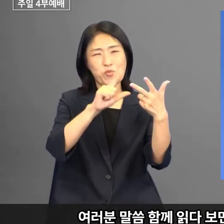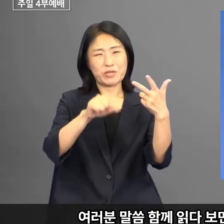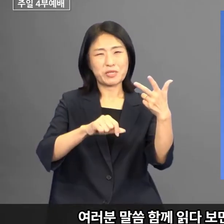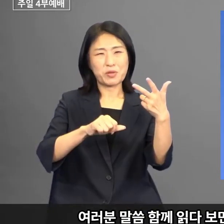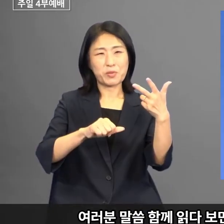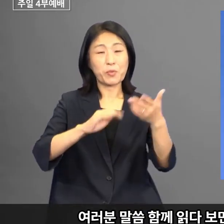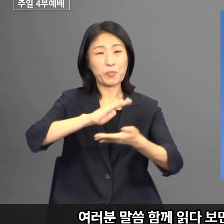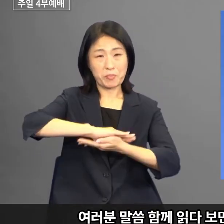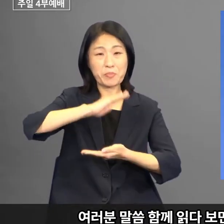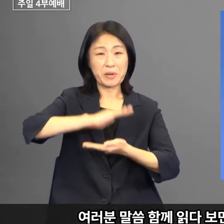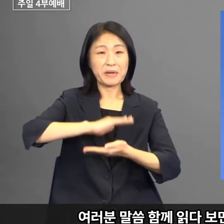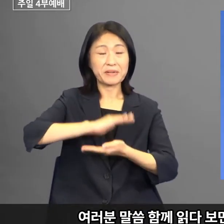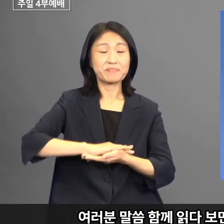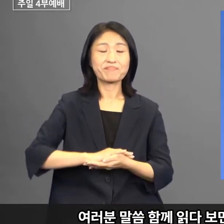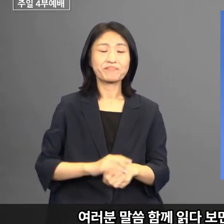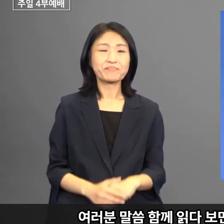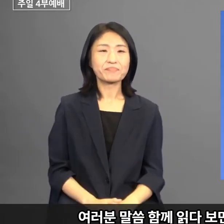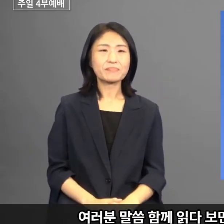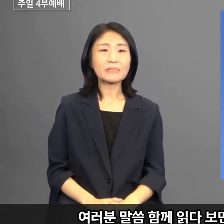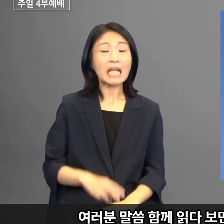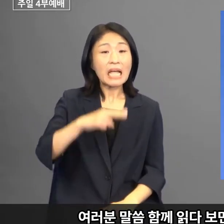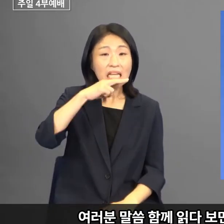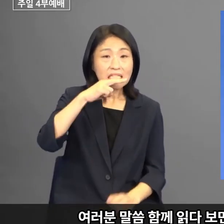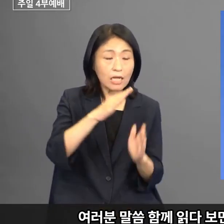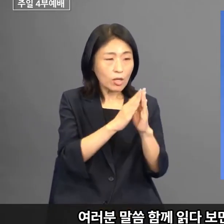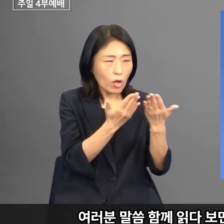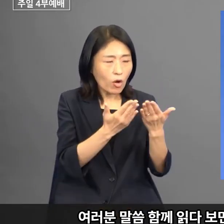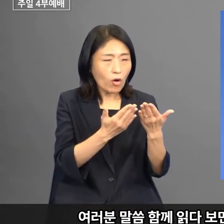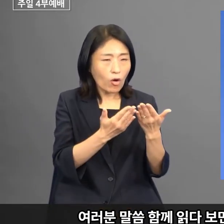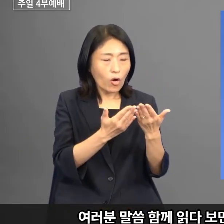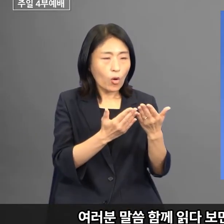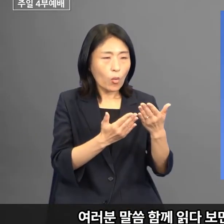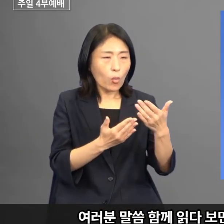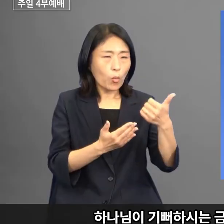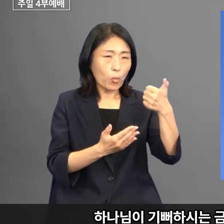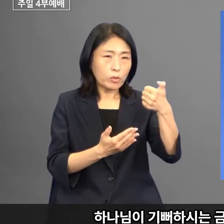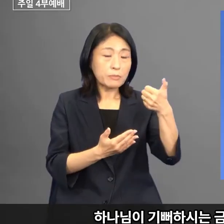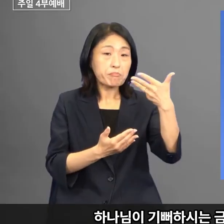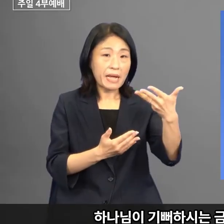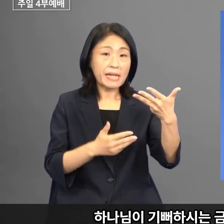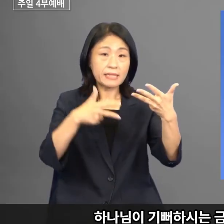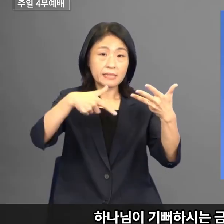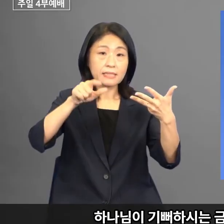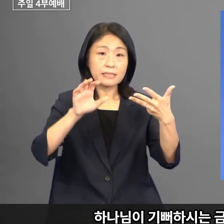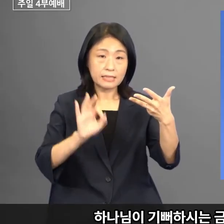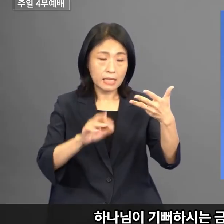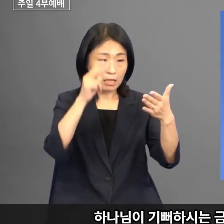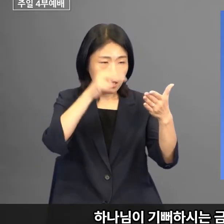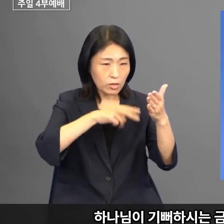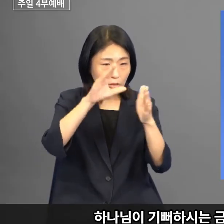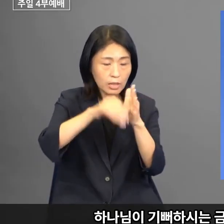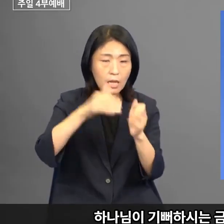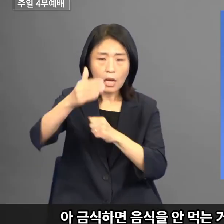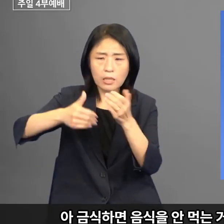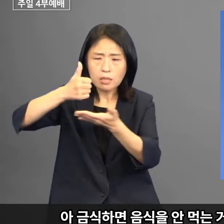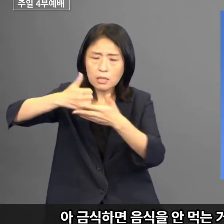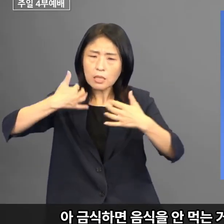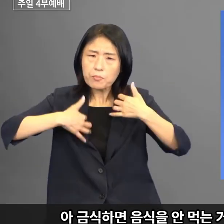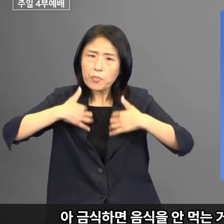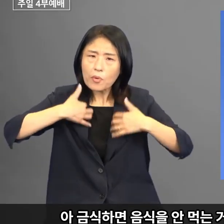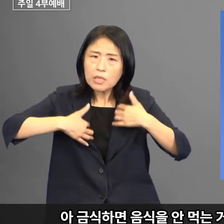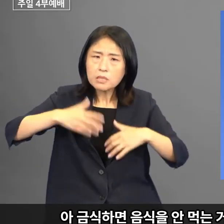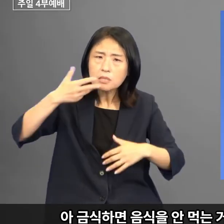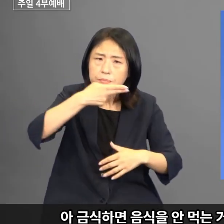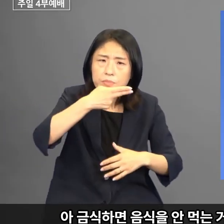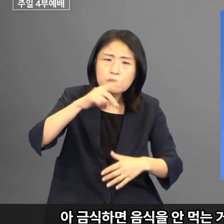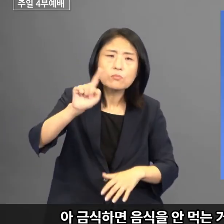자, 말씀 함께 읽다 보면 이사야 지난 58장을 읽는데 하나님이 기뻐하시는 금식이 뭐냐라고 얘기했어요.